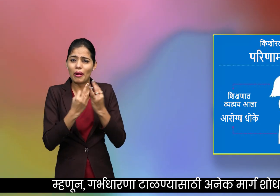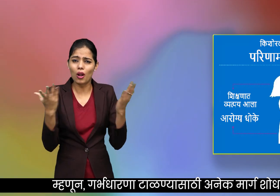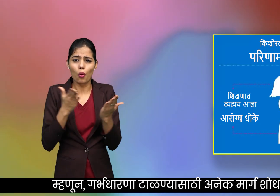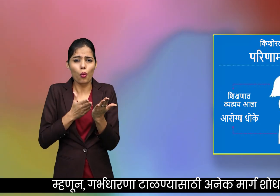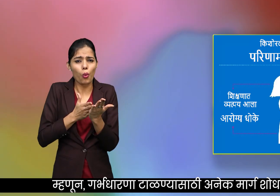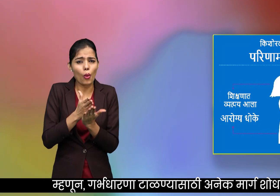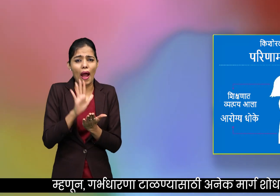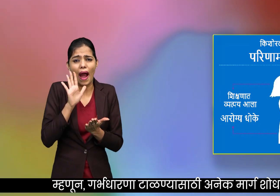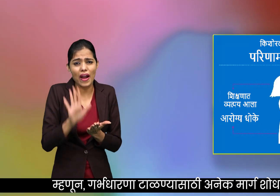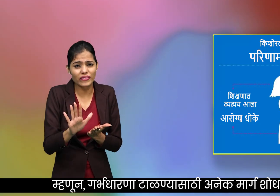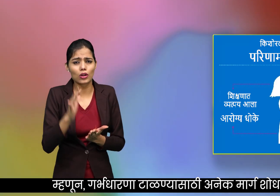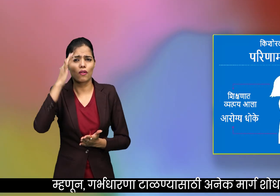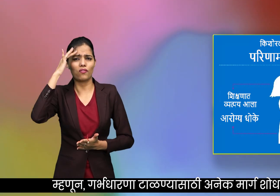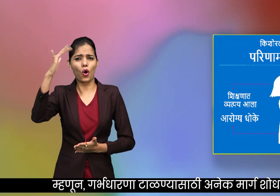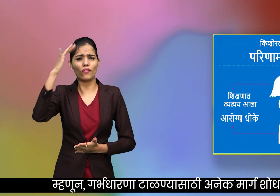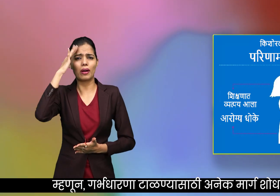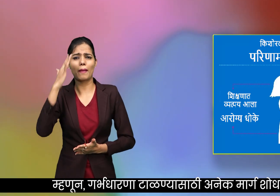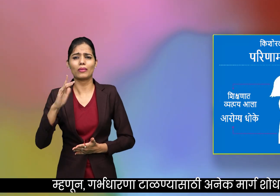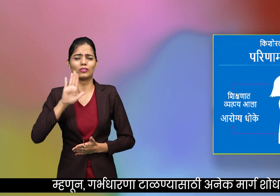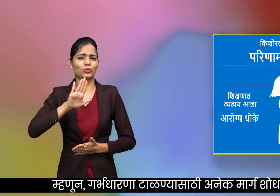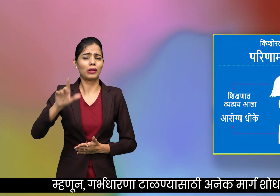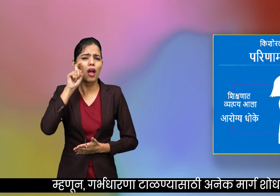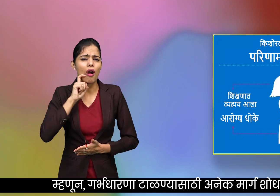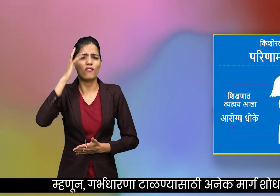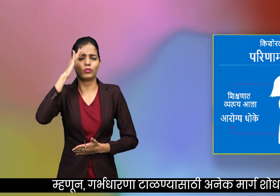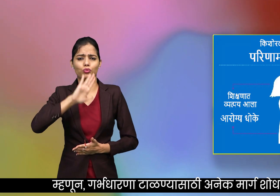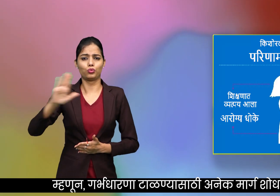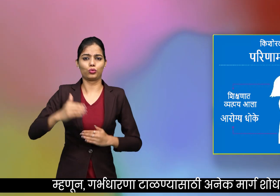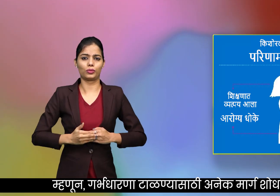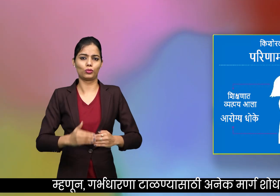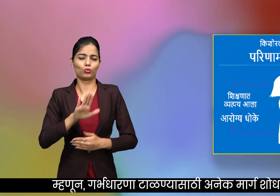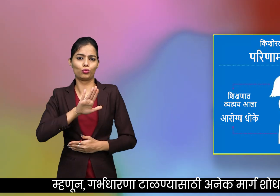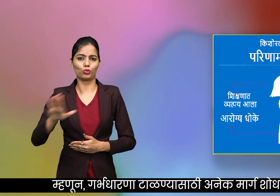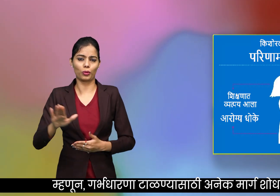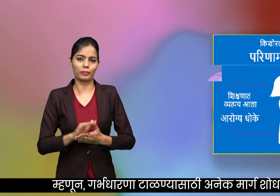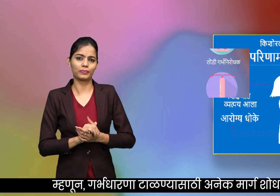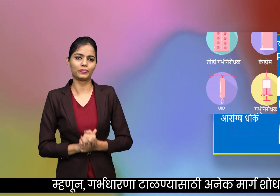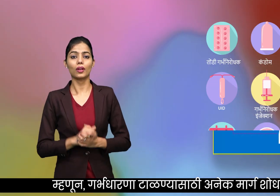म्हणून गर्भधारणा टाळण्यासाठी अनेक मार्ग शोधण्यात आले आहेत.